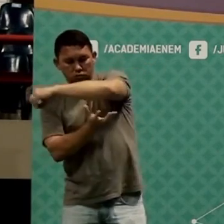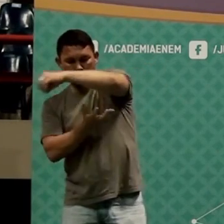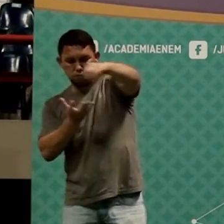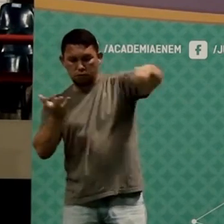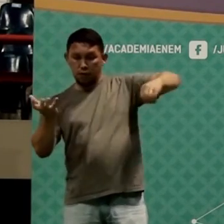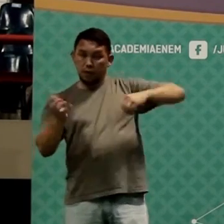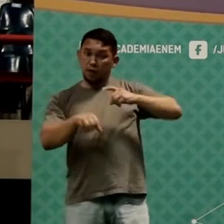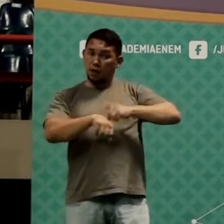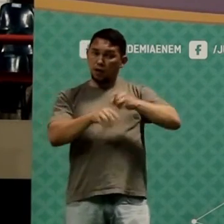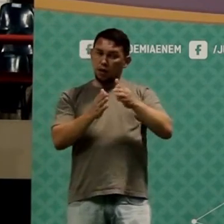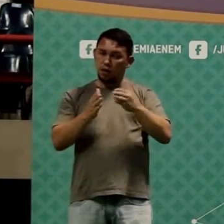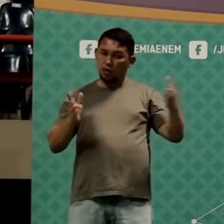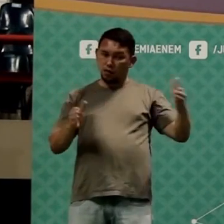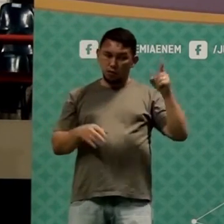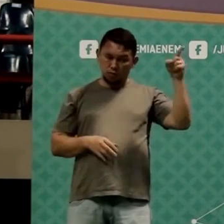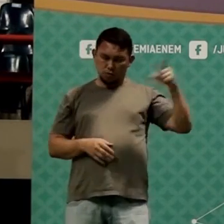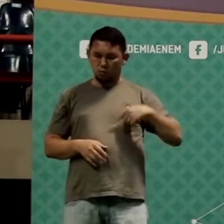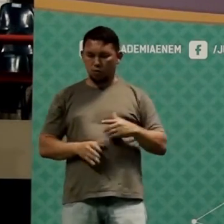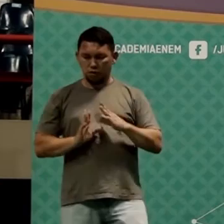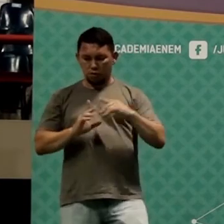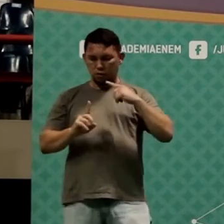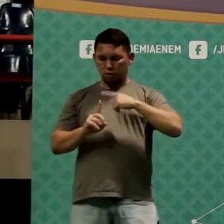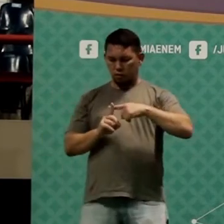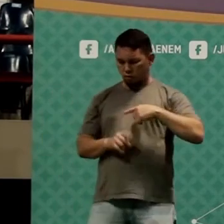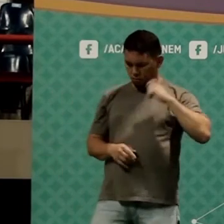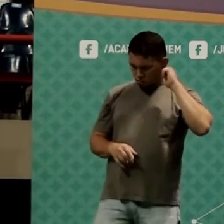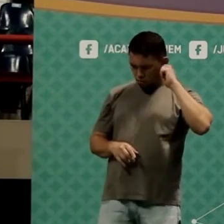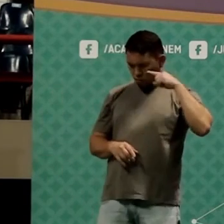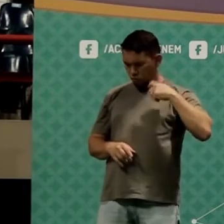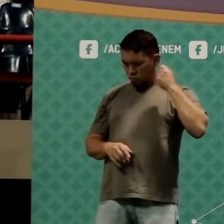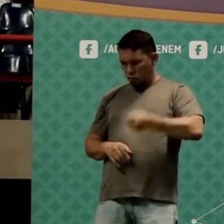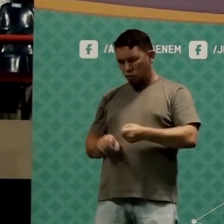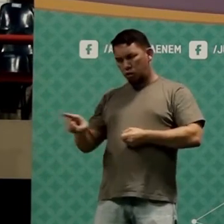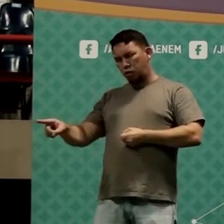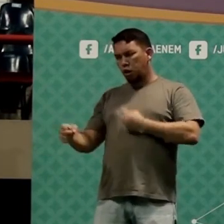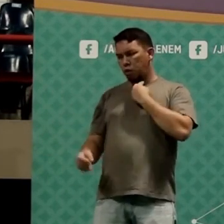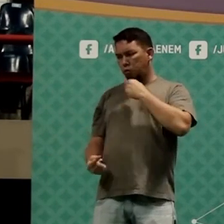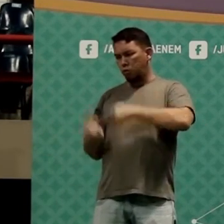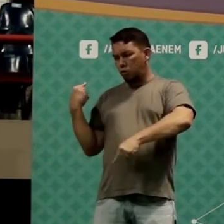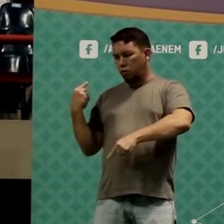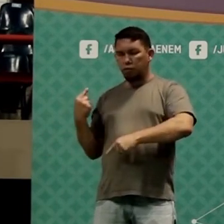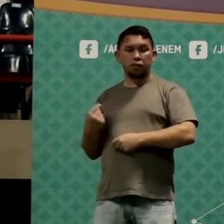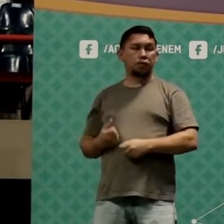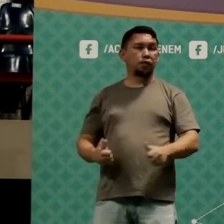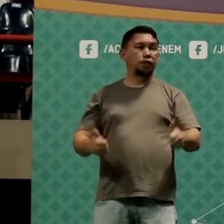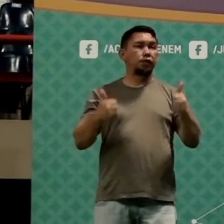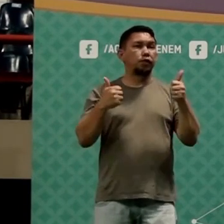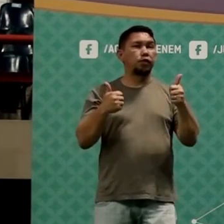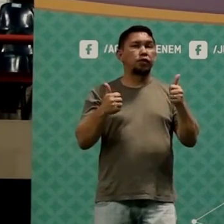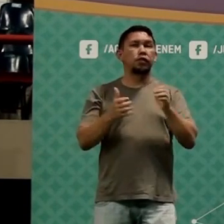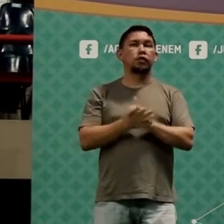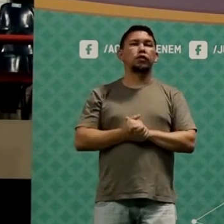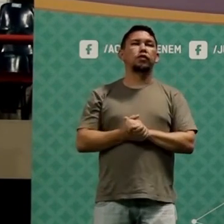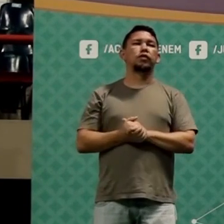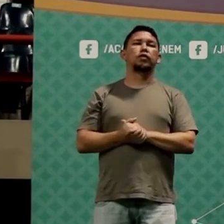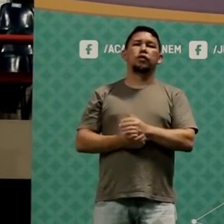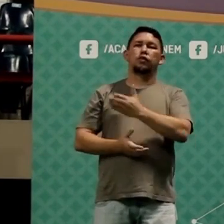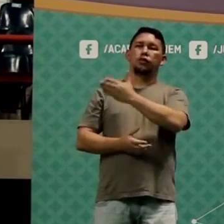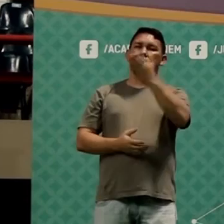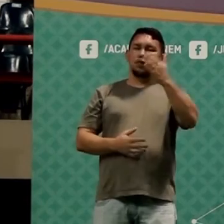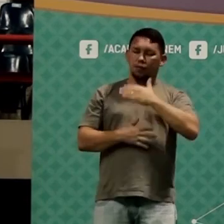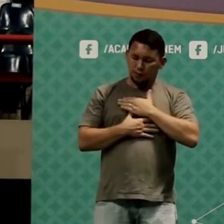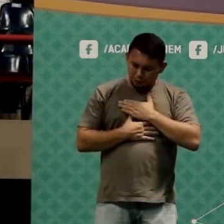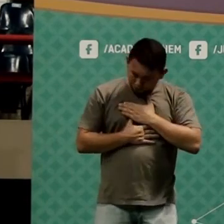levar essa ideia à frente, porque o Tribunal da Inquisição os ameaçou. Beleza? Tranquilo? Gente, mais uma vez foi uma